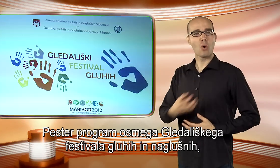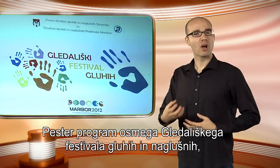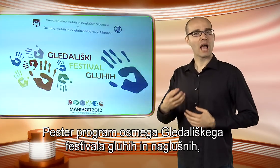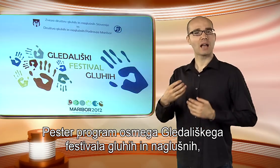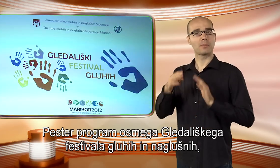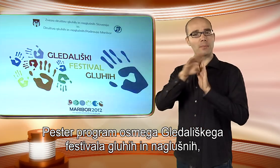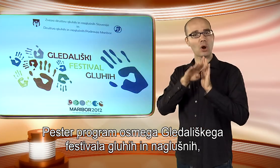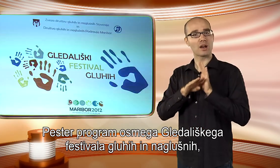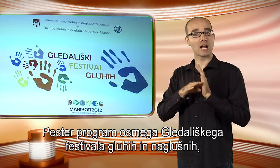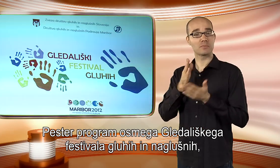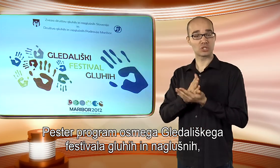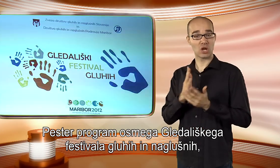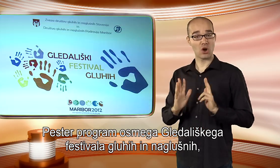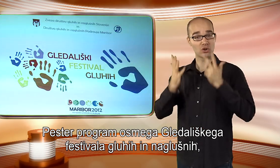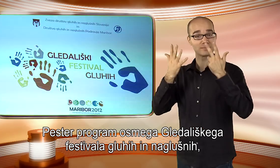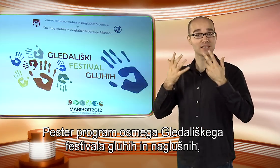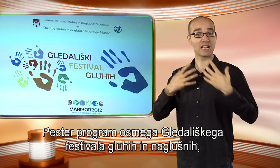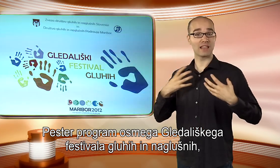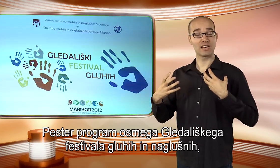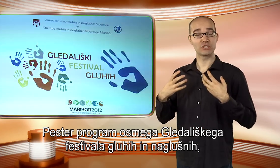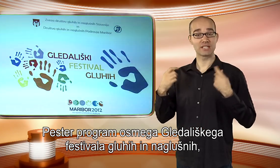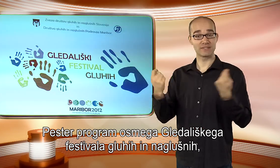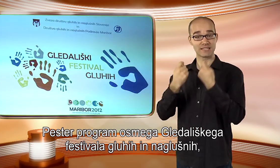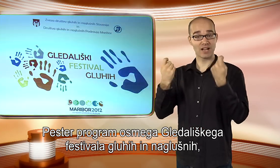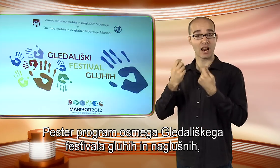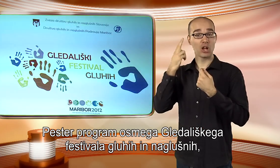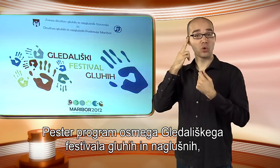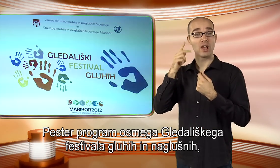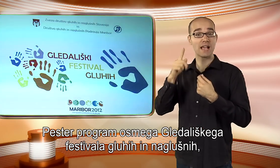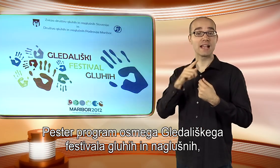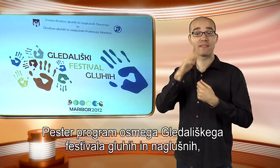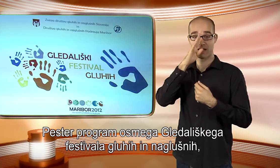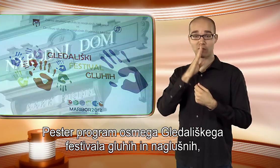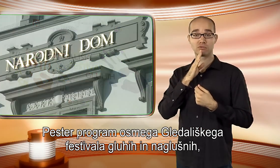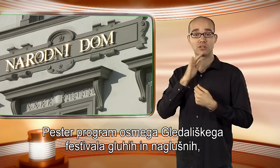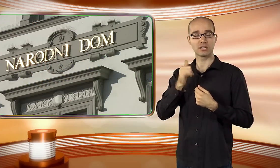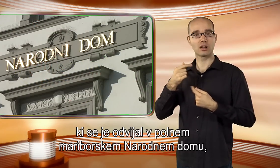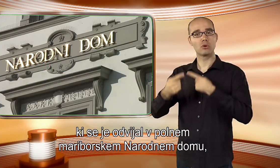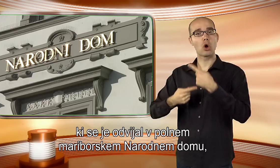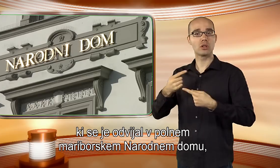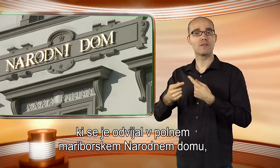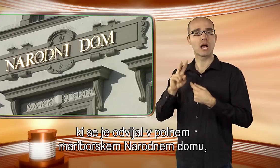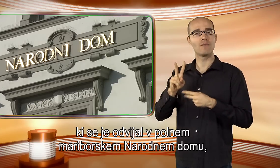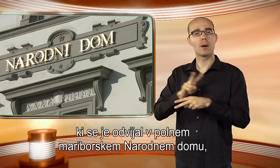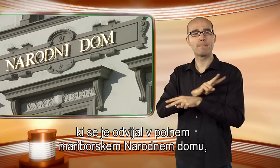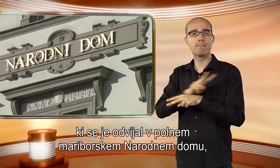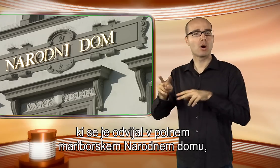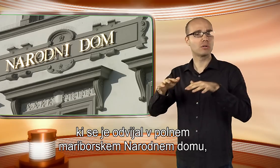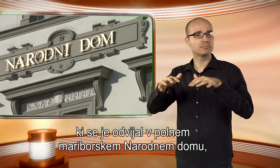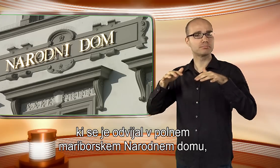Pester program 8. gledališkega festivala gluhih in naglušnih, ki se je odvijal v polnem mariborskem Narodnem domu, je dokaz, da je kultura